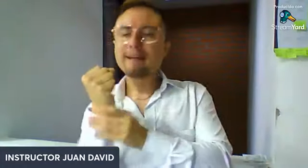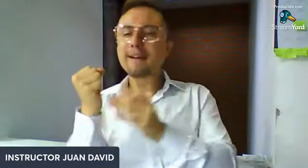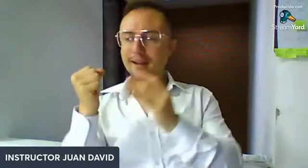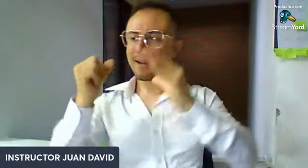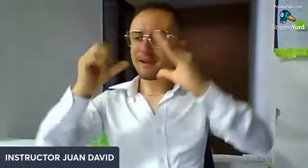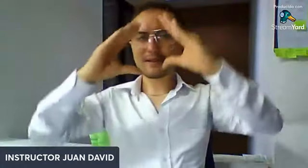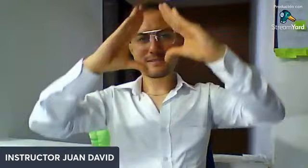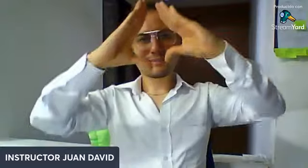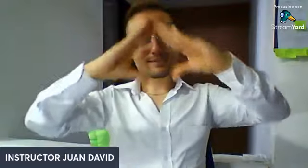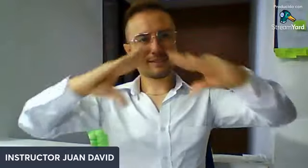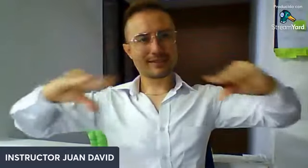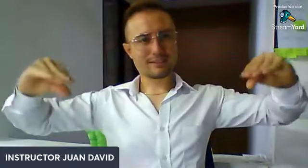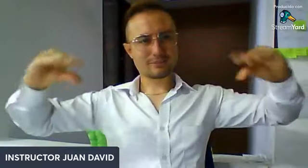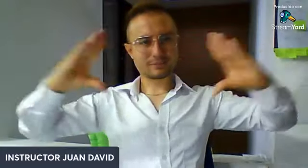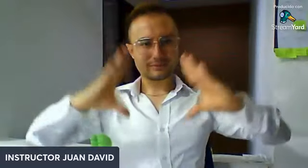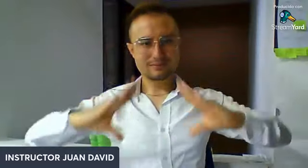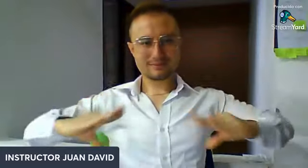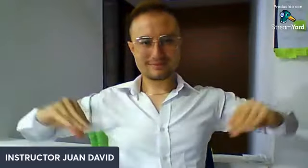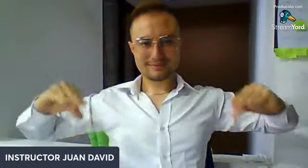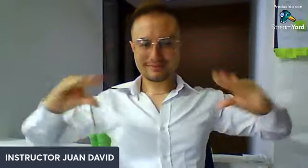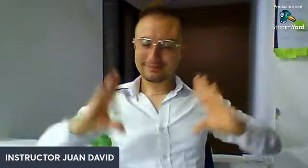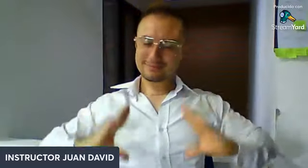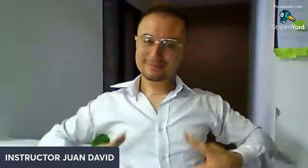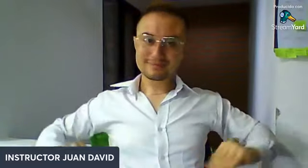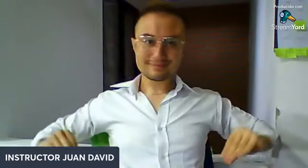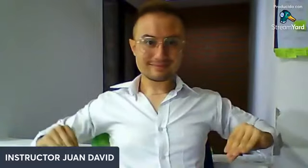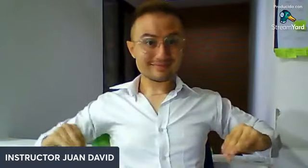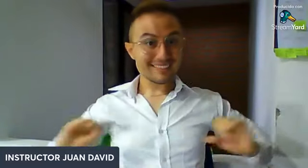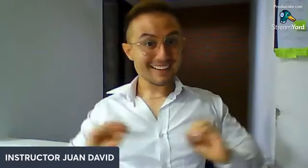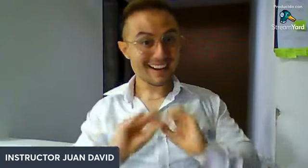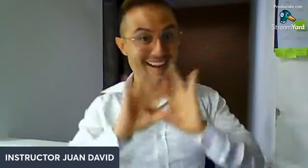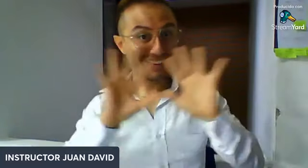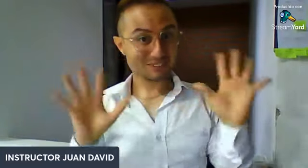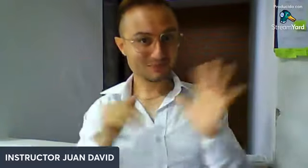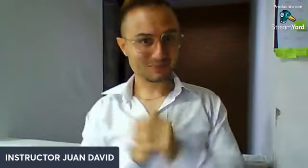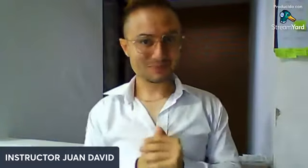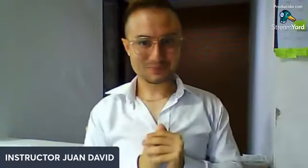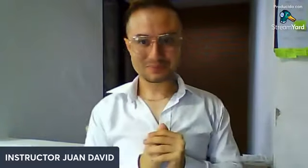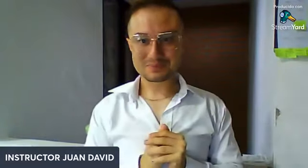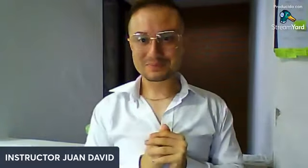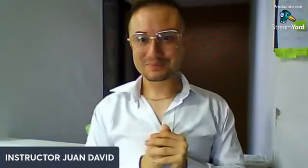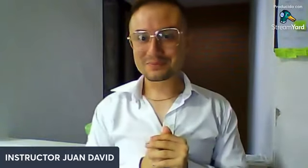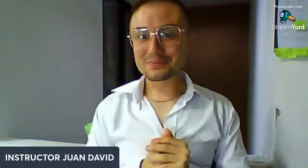como esto representa la Navidad icónicamente, por eso le colocamos esta seña.